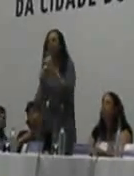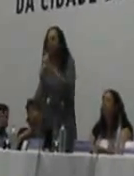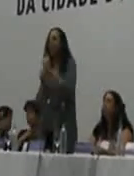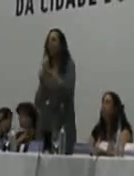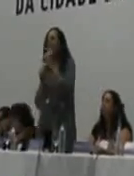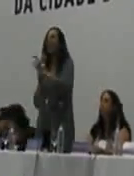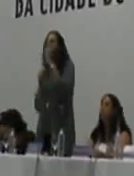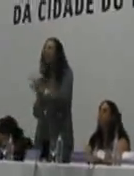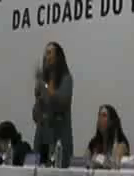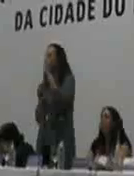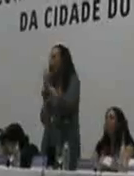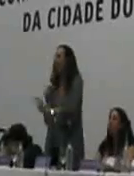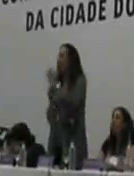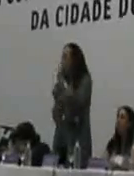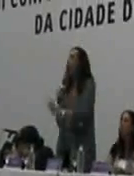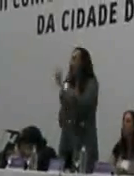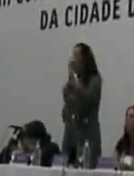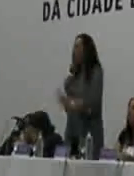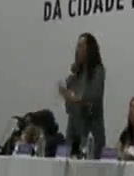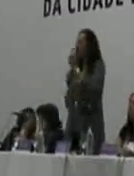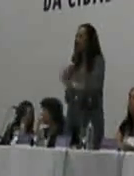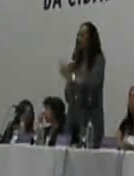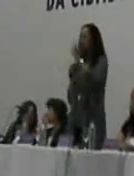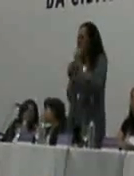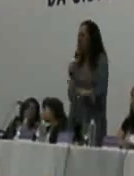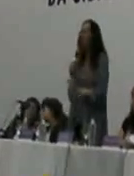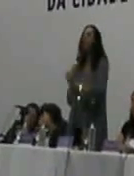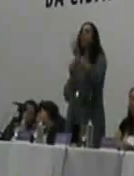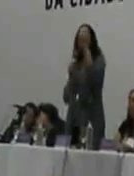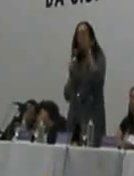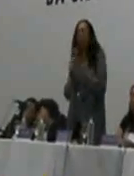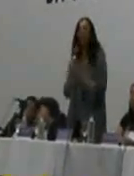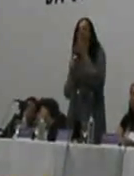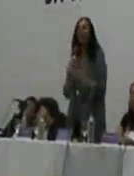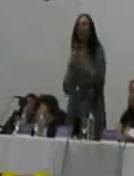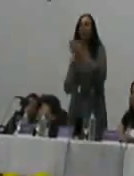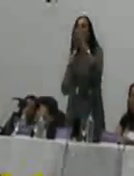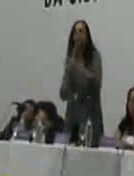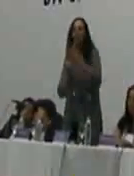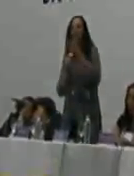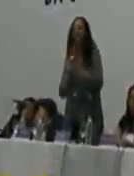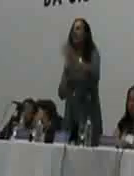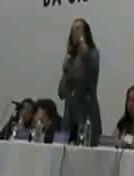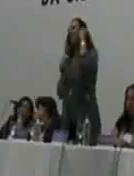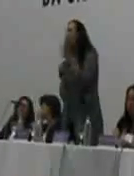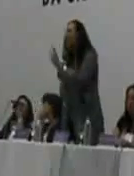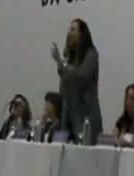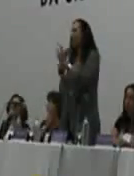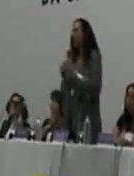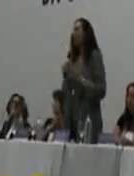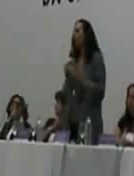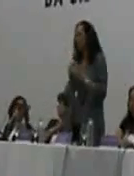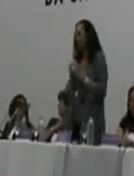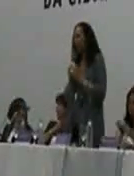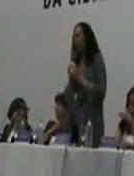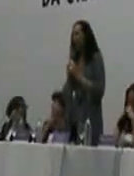para que vocês possam claramente identificar o papel do município, da instância municipal, para propor claramente o cumprimento da lei nessa